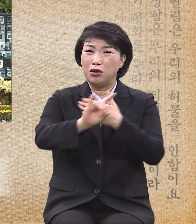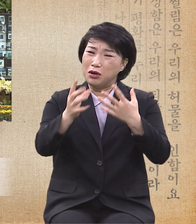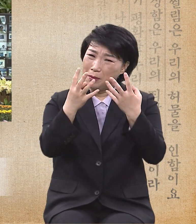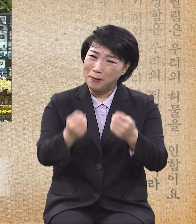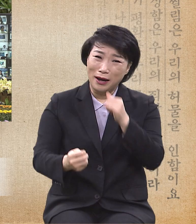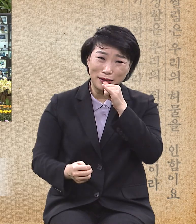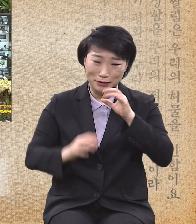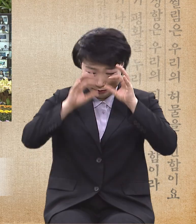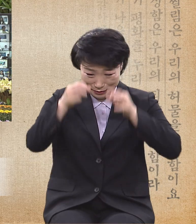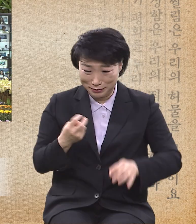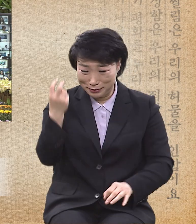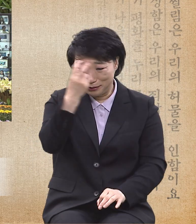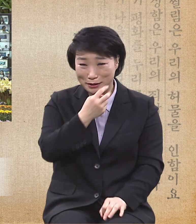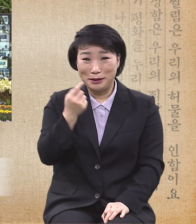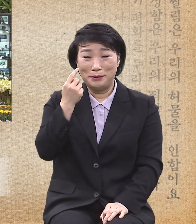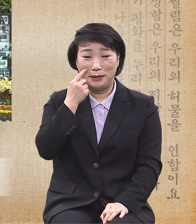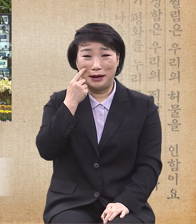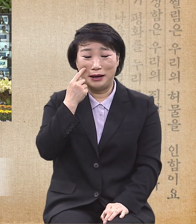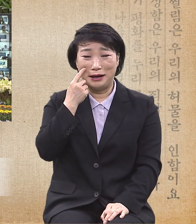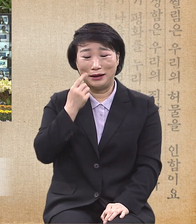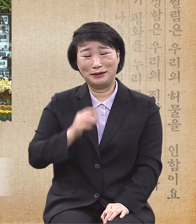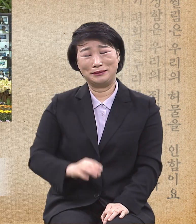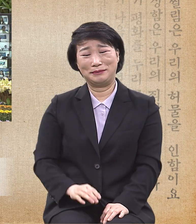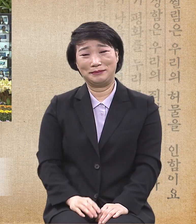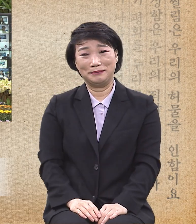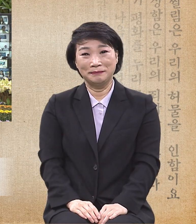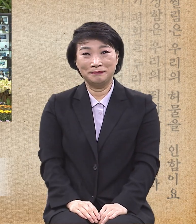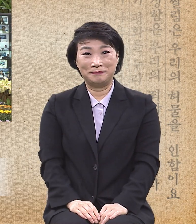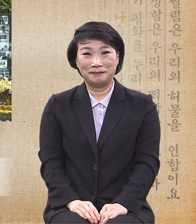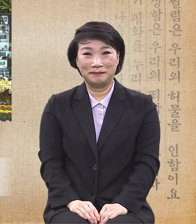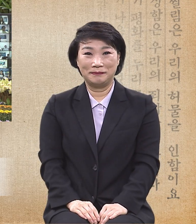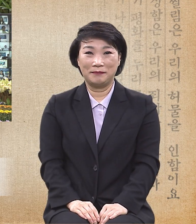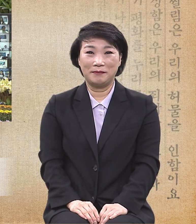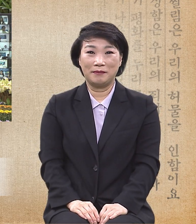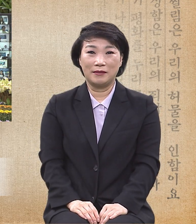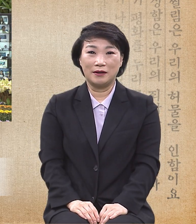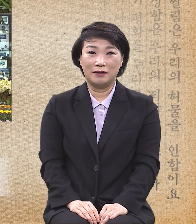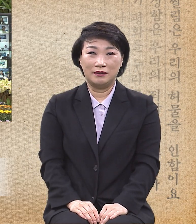외식하는가 봐라 이 말이요. 얼마나 외식하는가. 응?